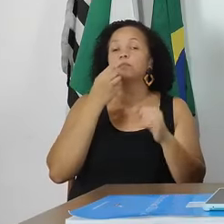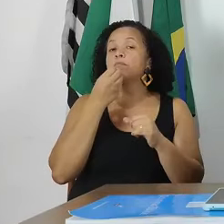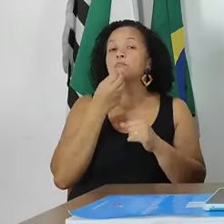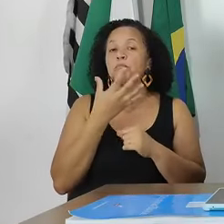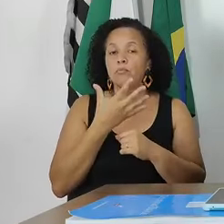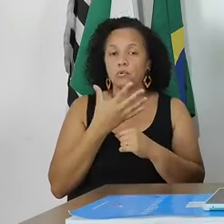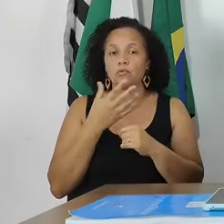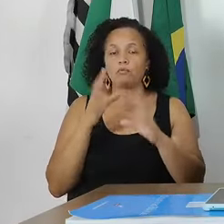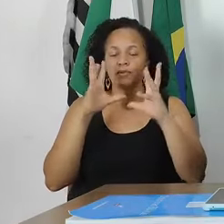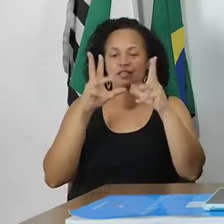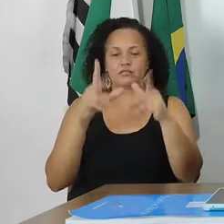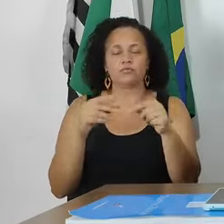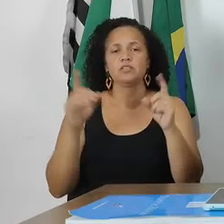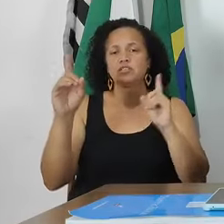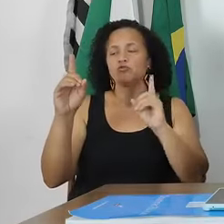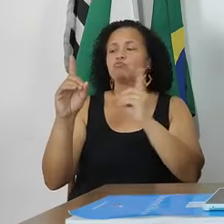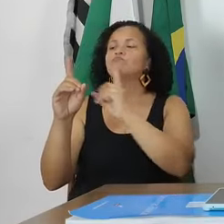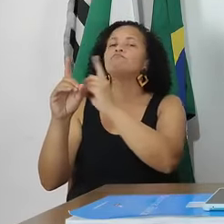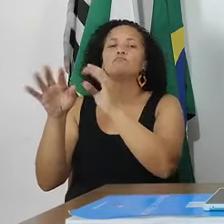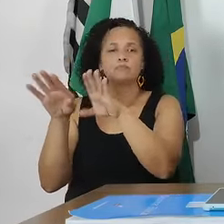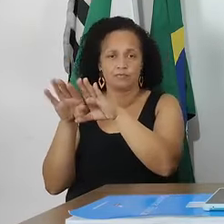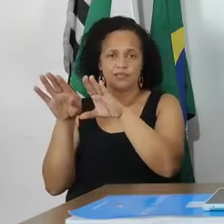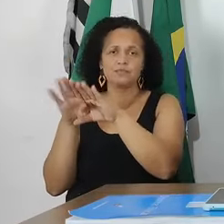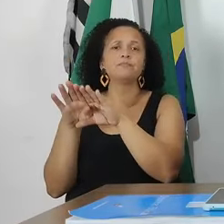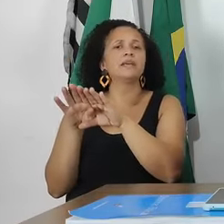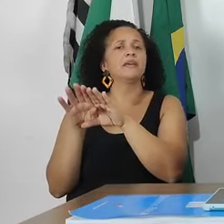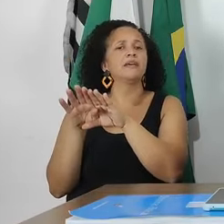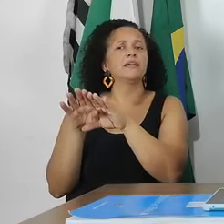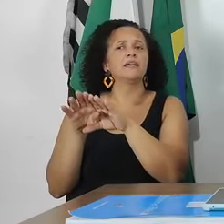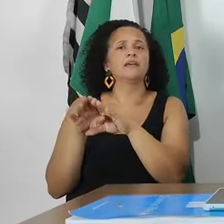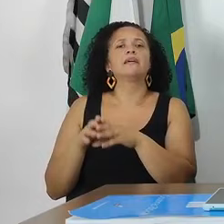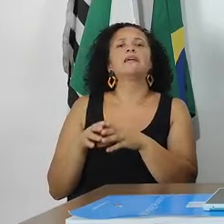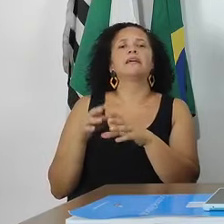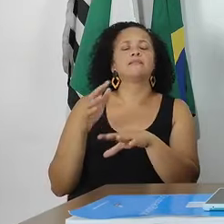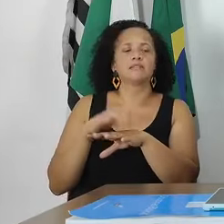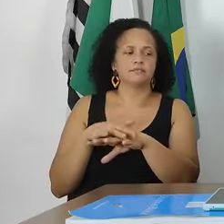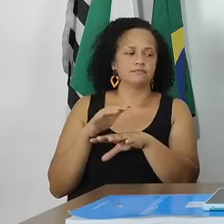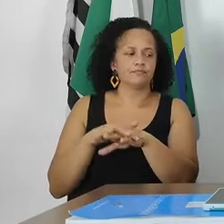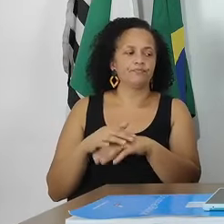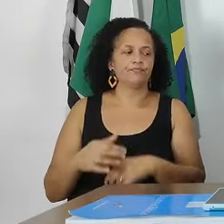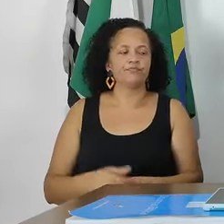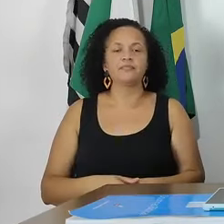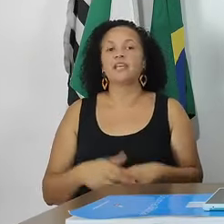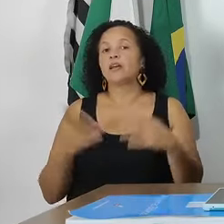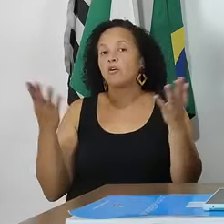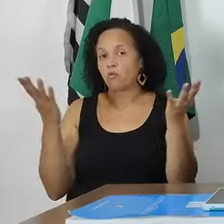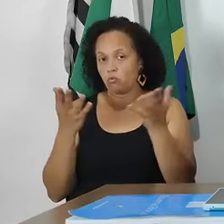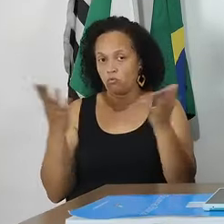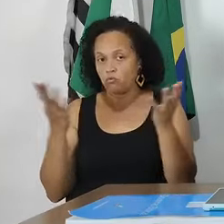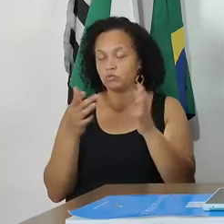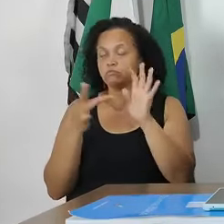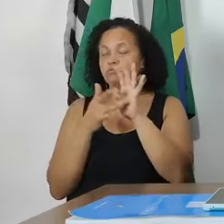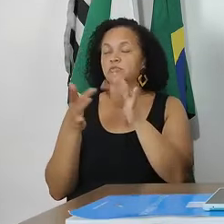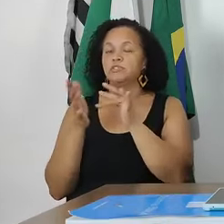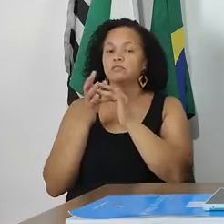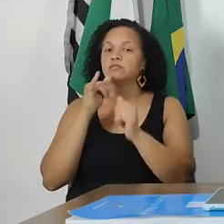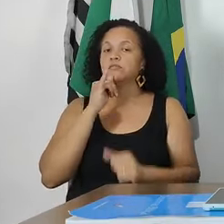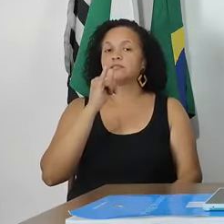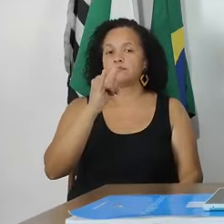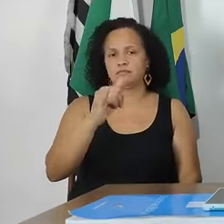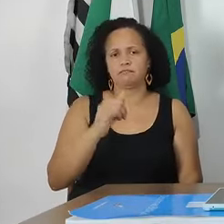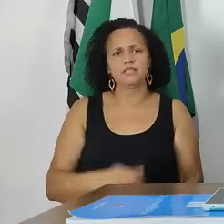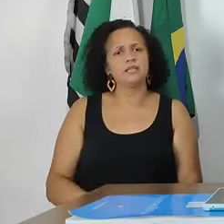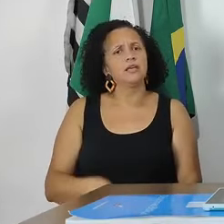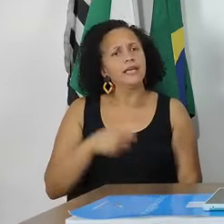novas, né? Então o Senhor fala hoje, tem restauração, filhos. Tem restauração dentro de você. Busque o